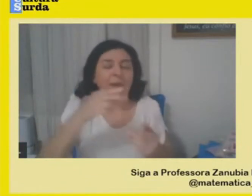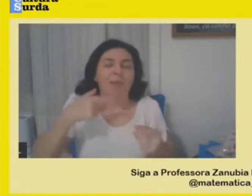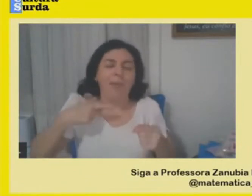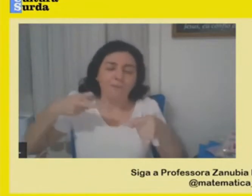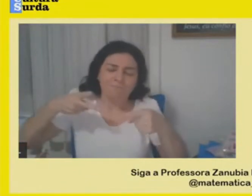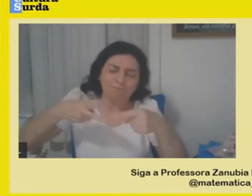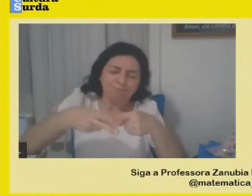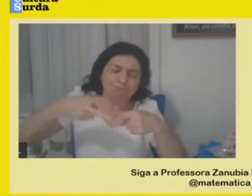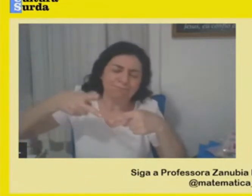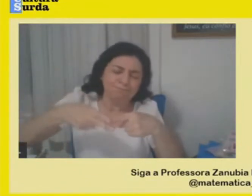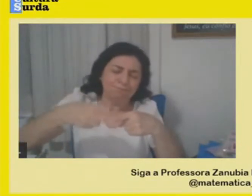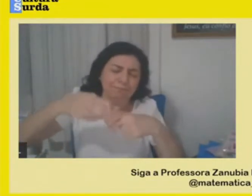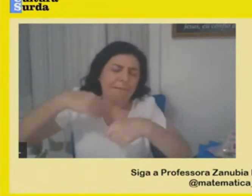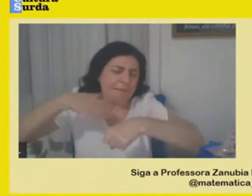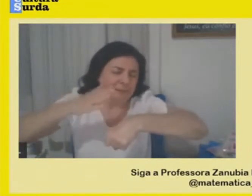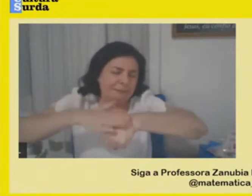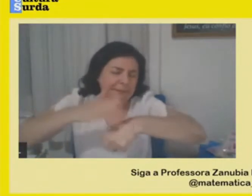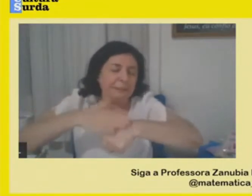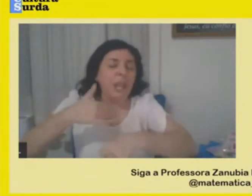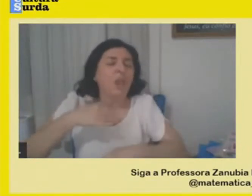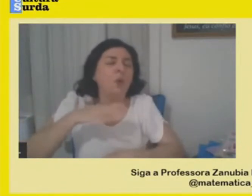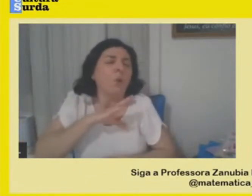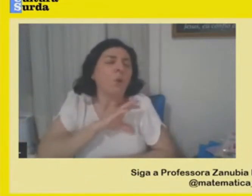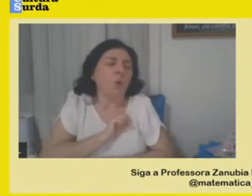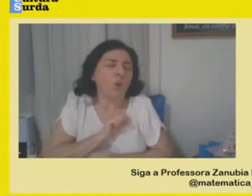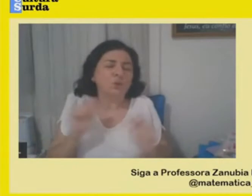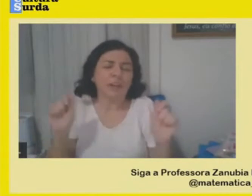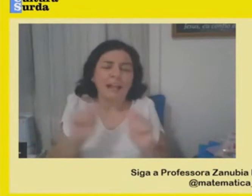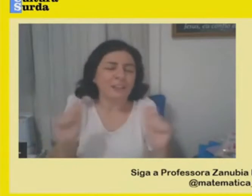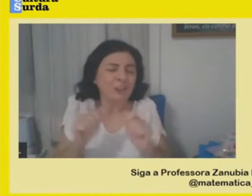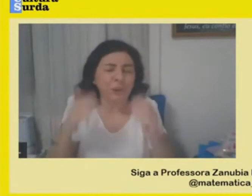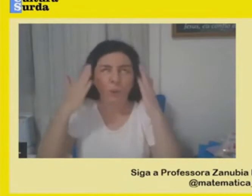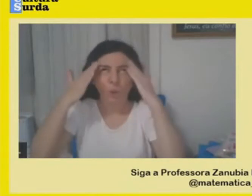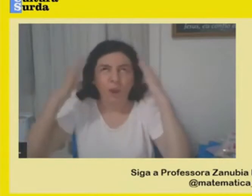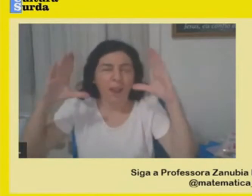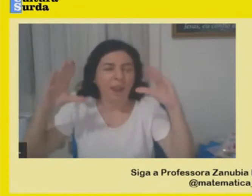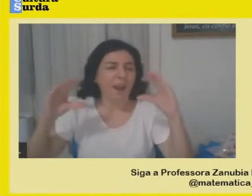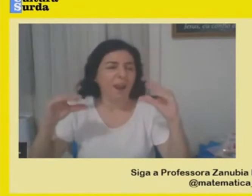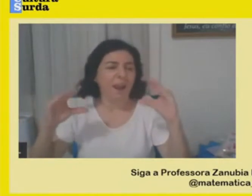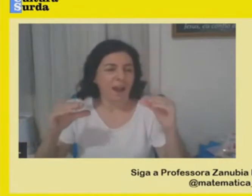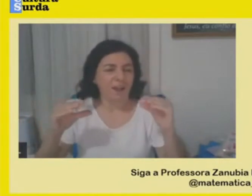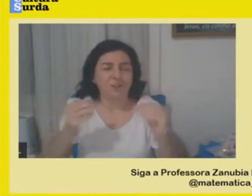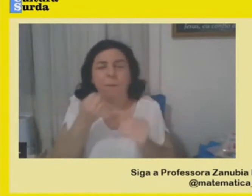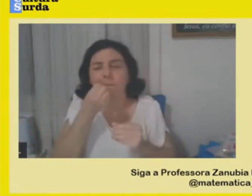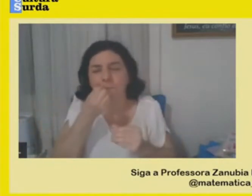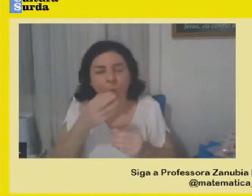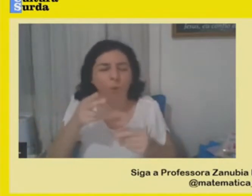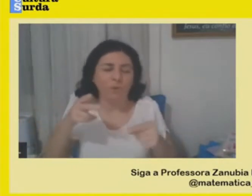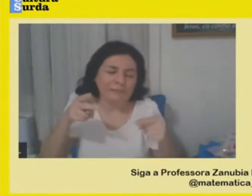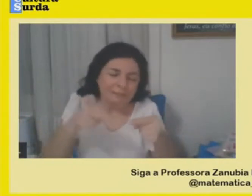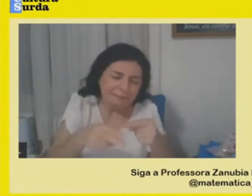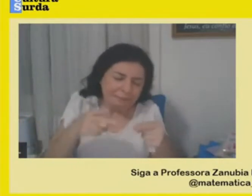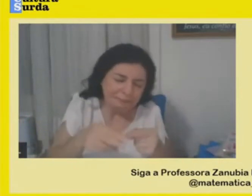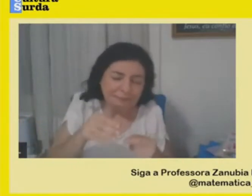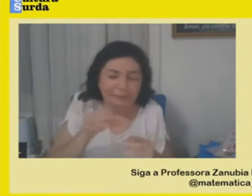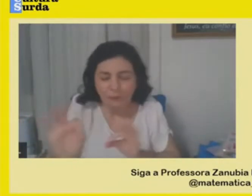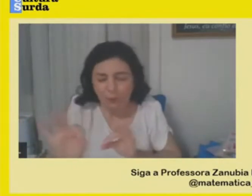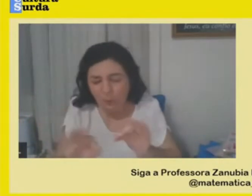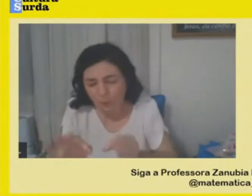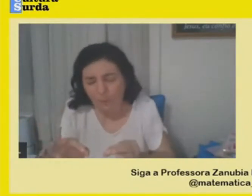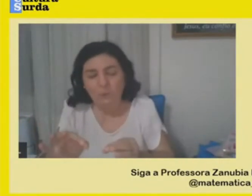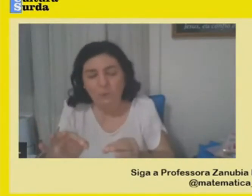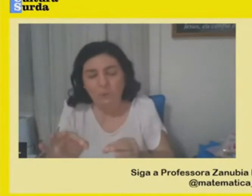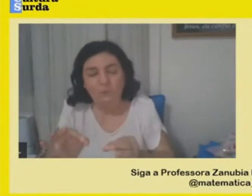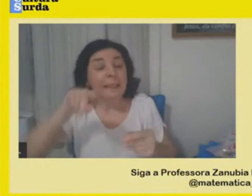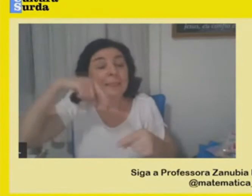Também tem cor preta, colorido, a tesoura, tudo eu que faço. E eu adoro,